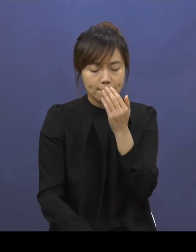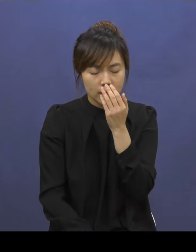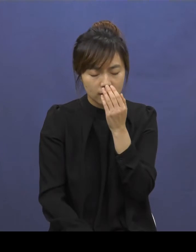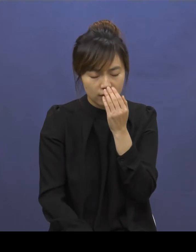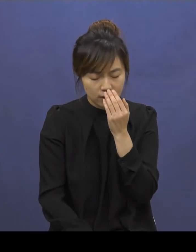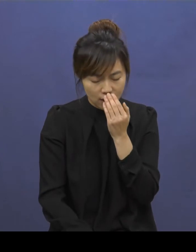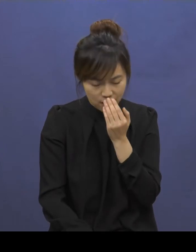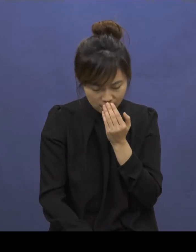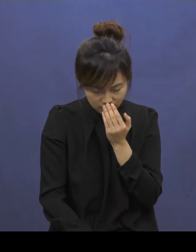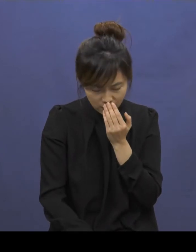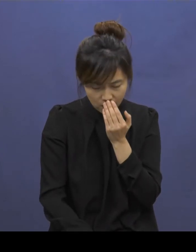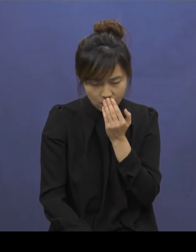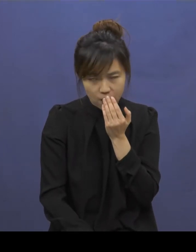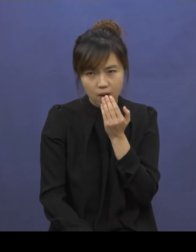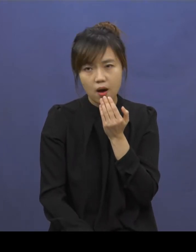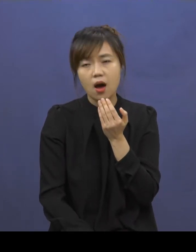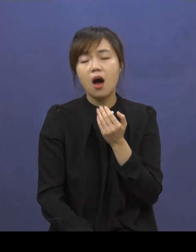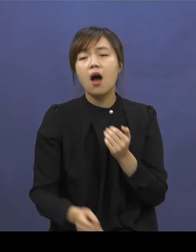겸비하여